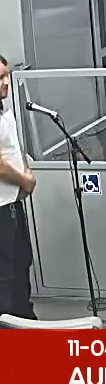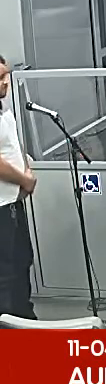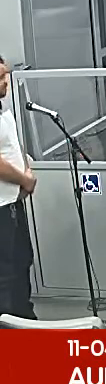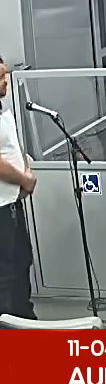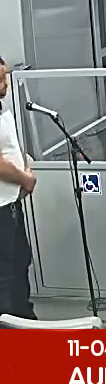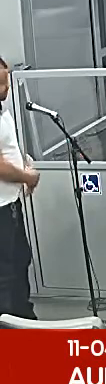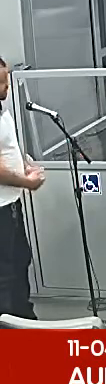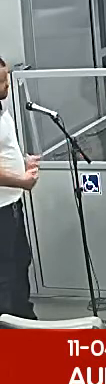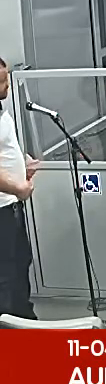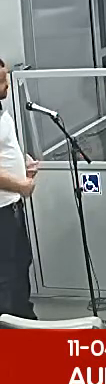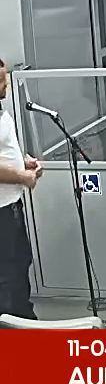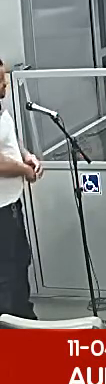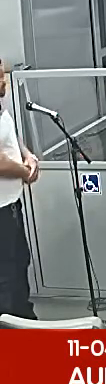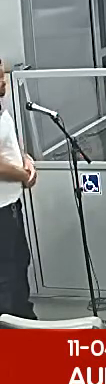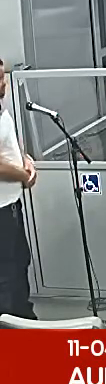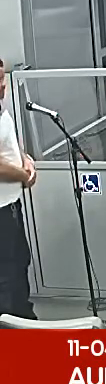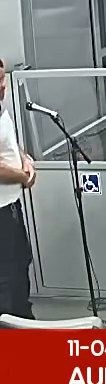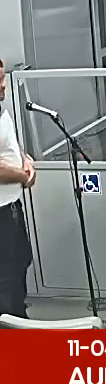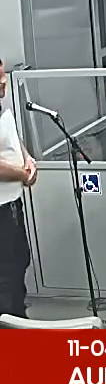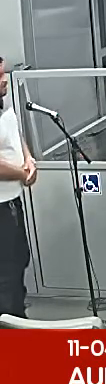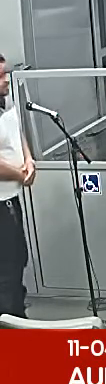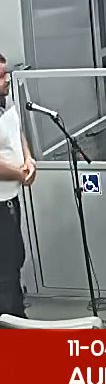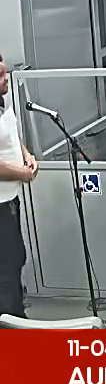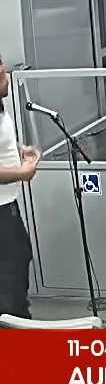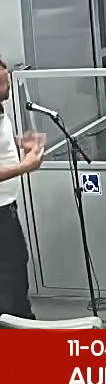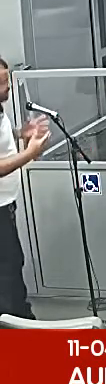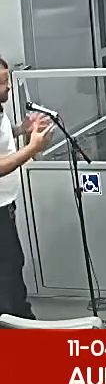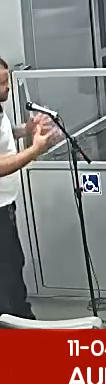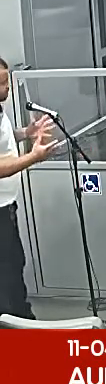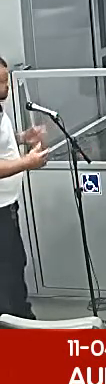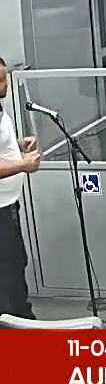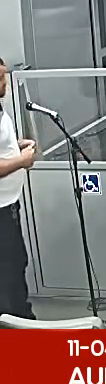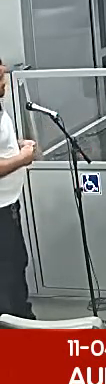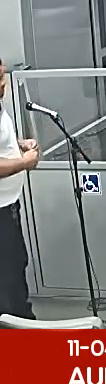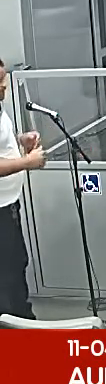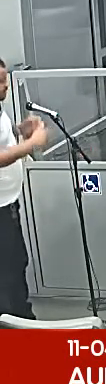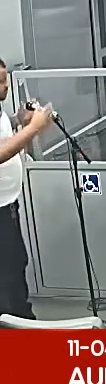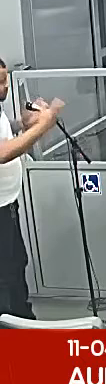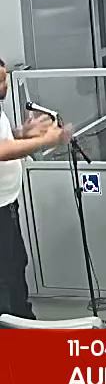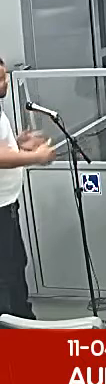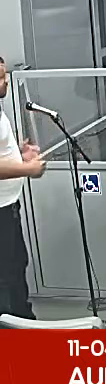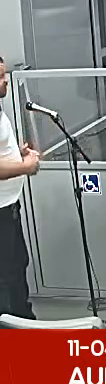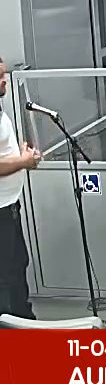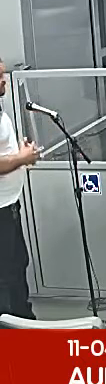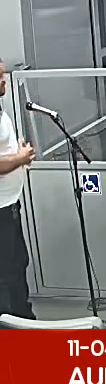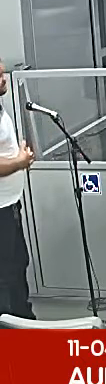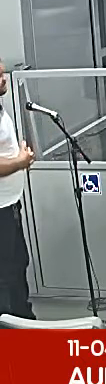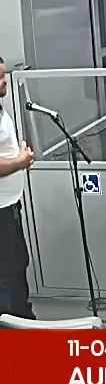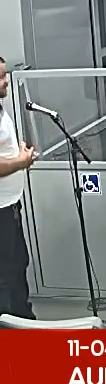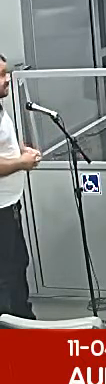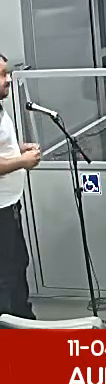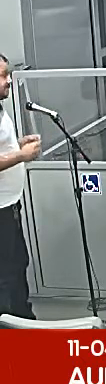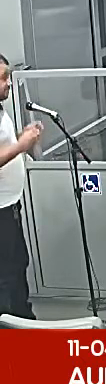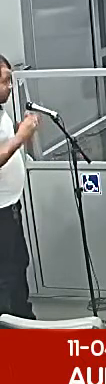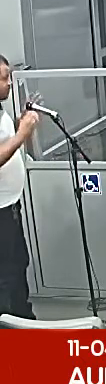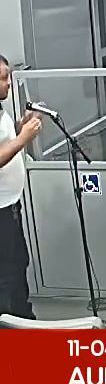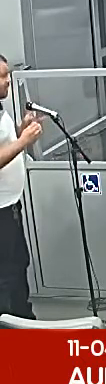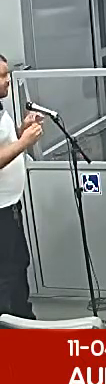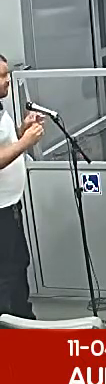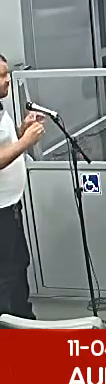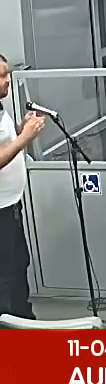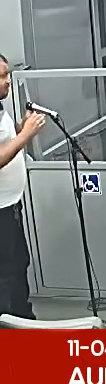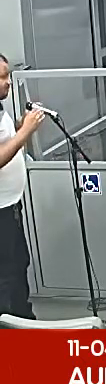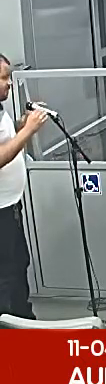tarso é uma escola também recebe crianças especiais parabenizar a todos exploraram muito bem as necessidades e